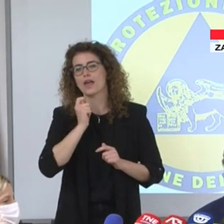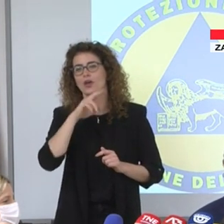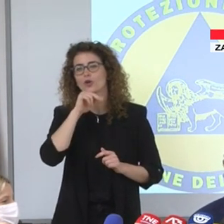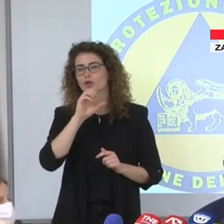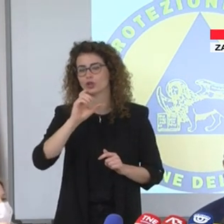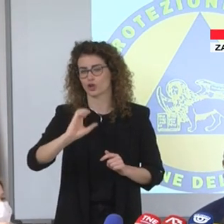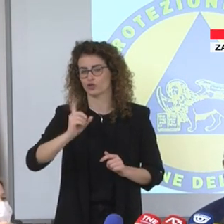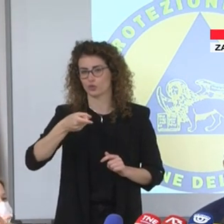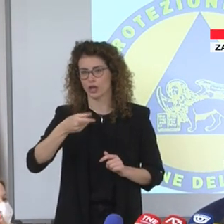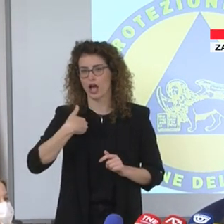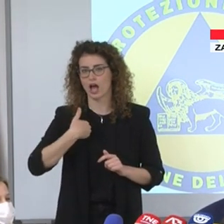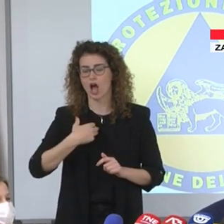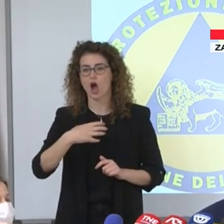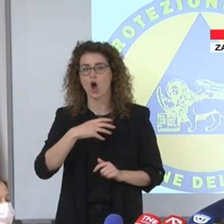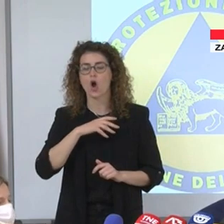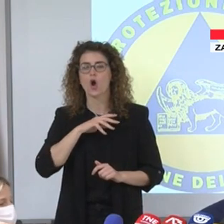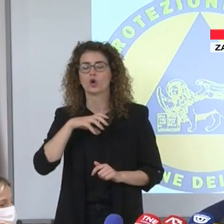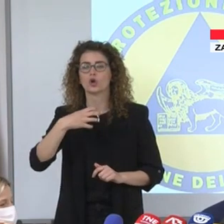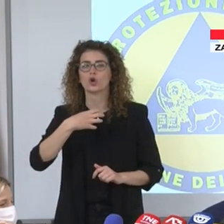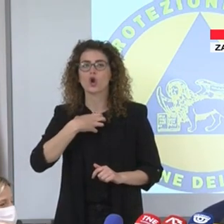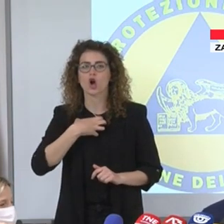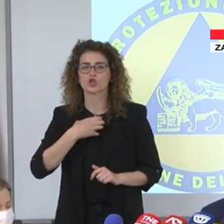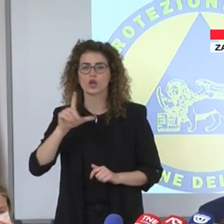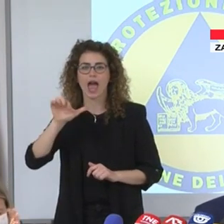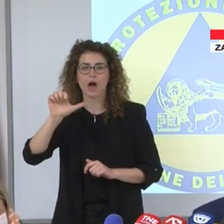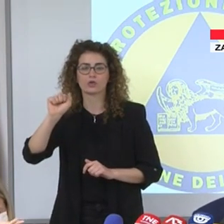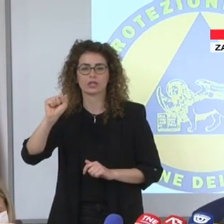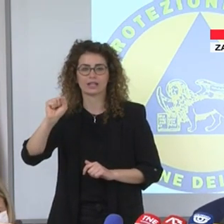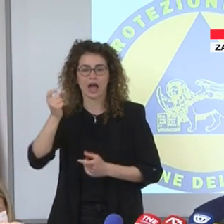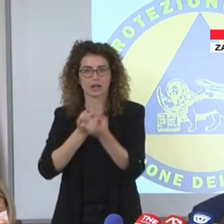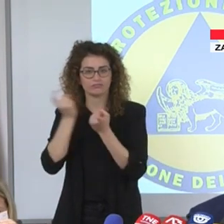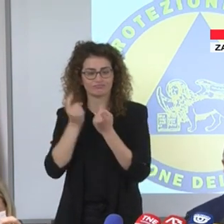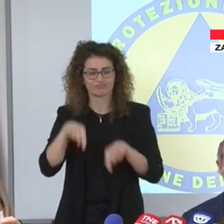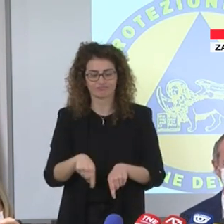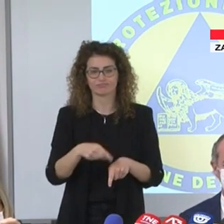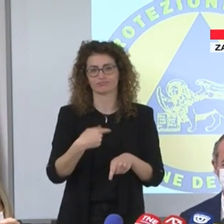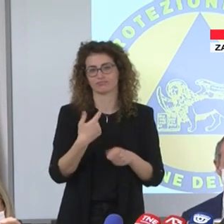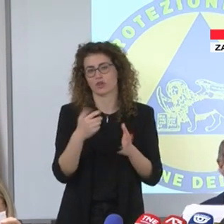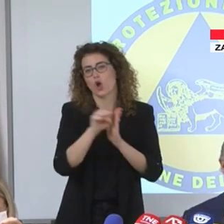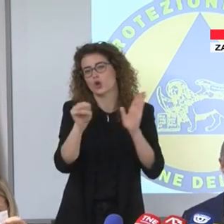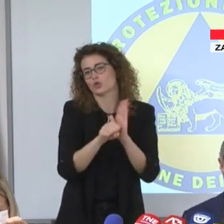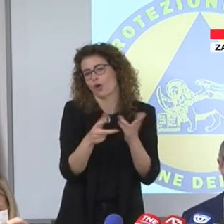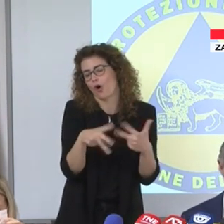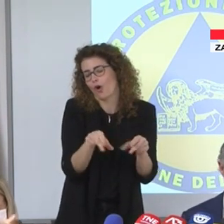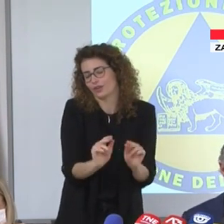anche il console austriaco a ribadire la storia, ovviamente, nient'altro.